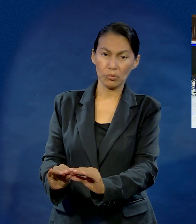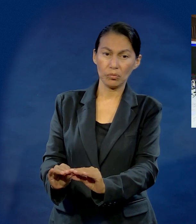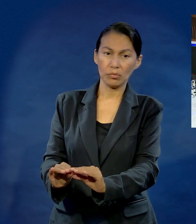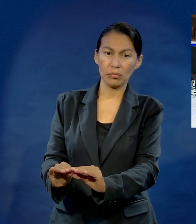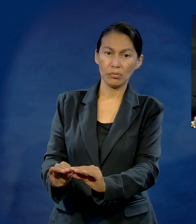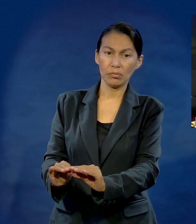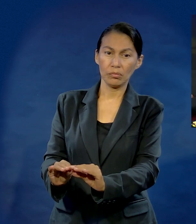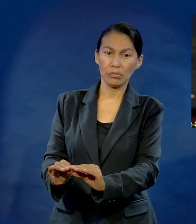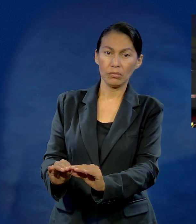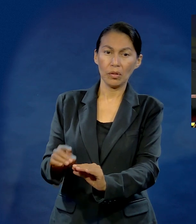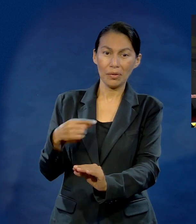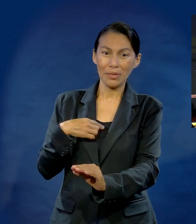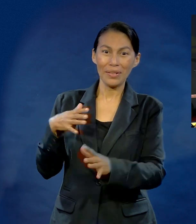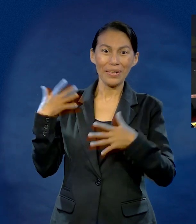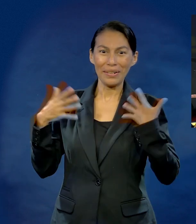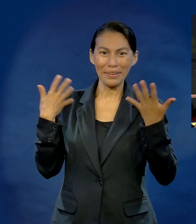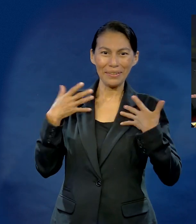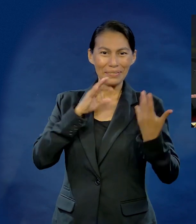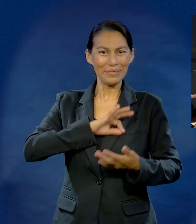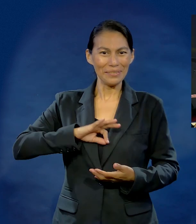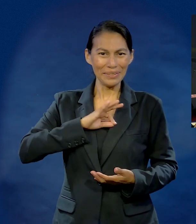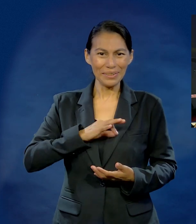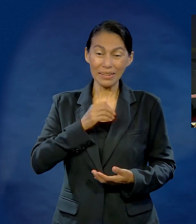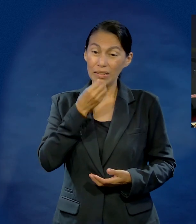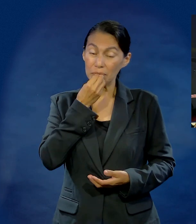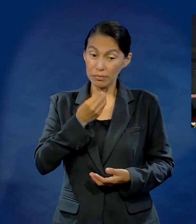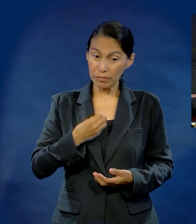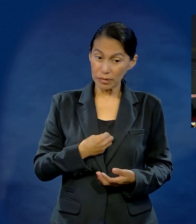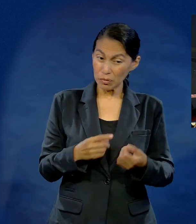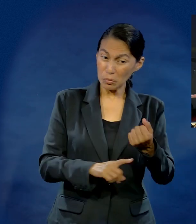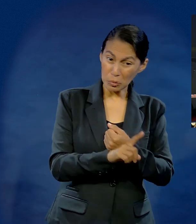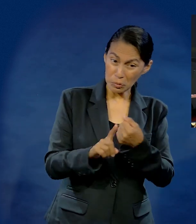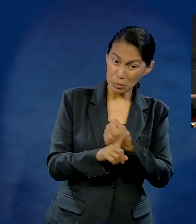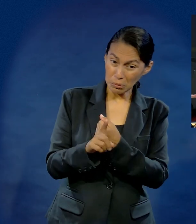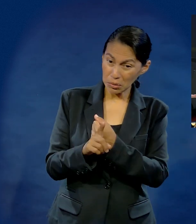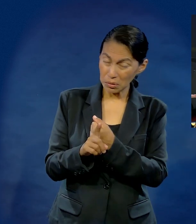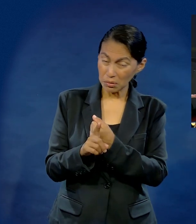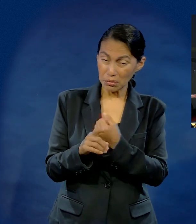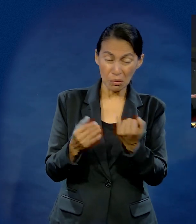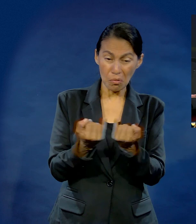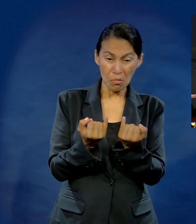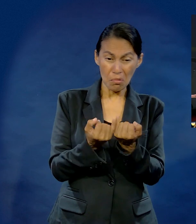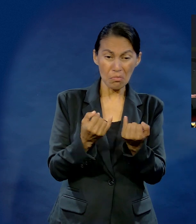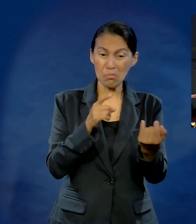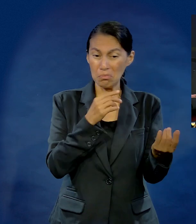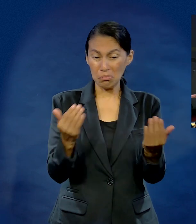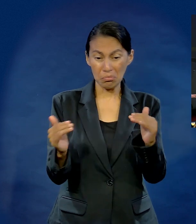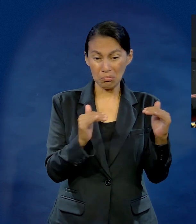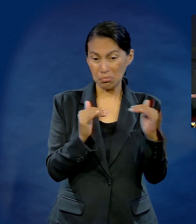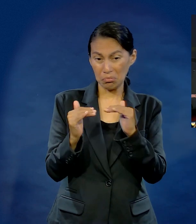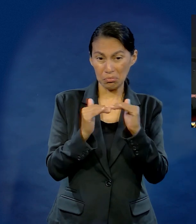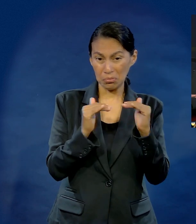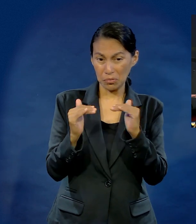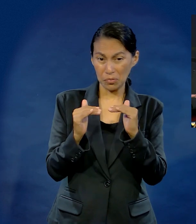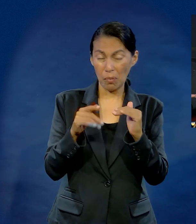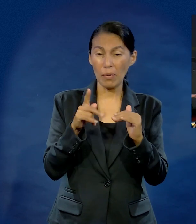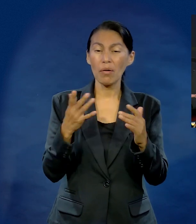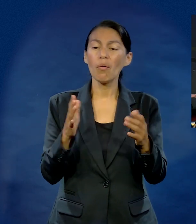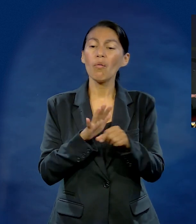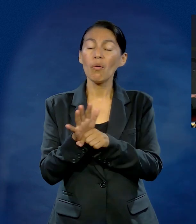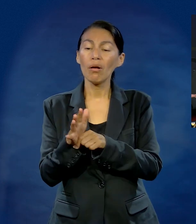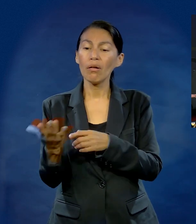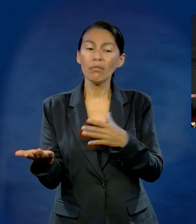Pero si yo estoy minimizando problemas constantemente, solucionando, entonces voy a